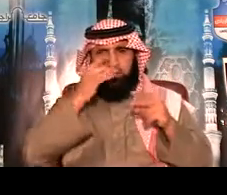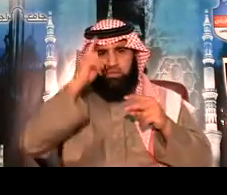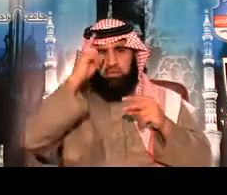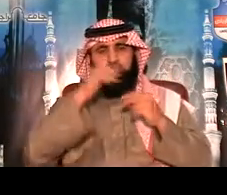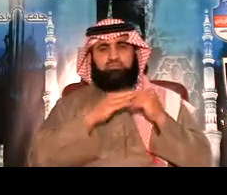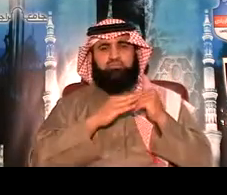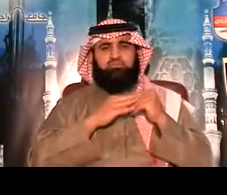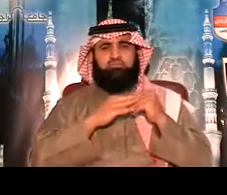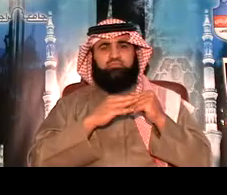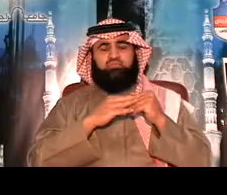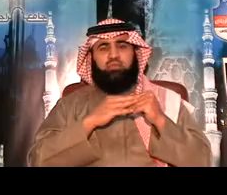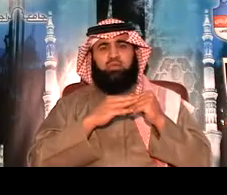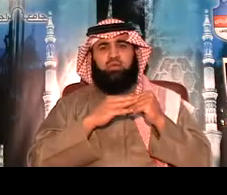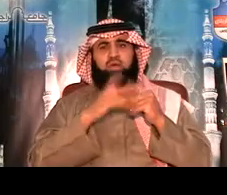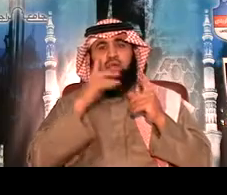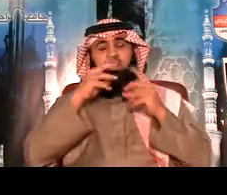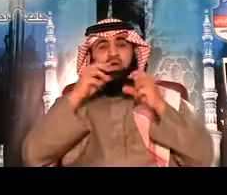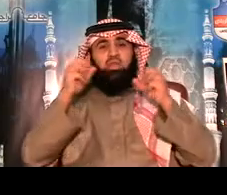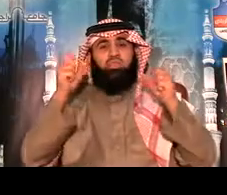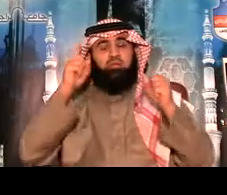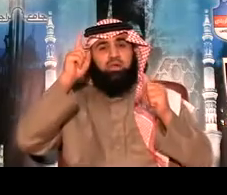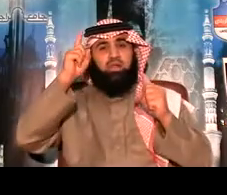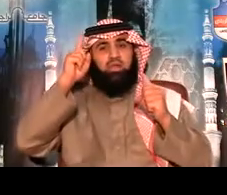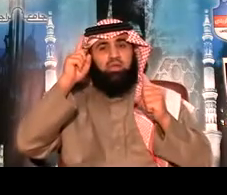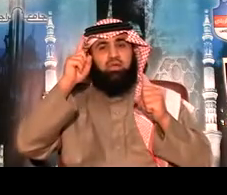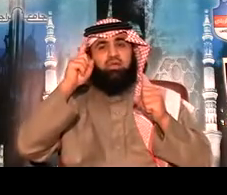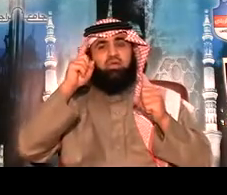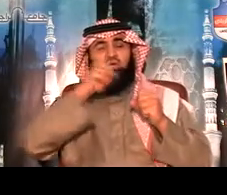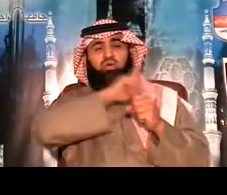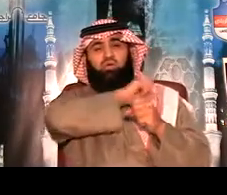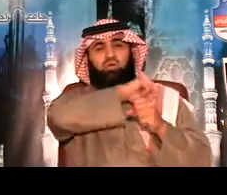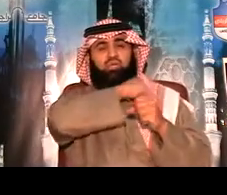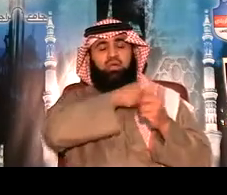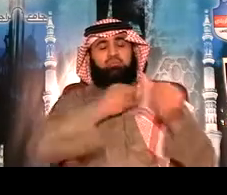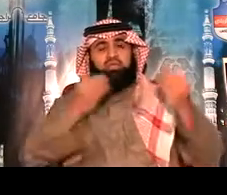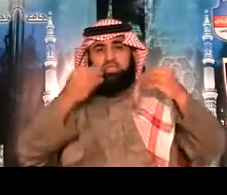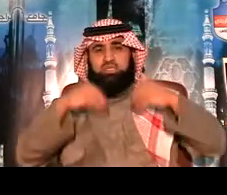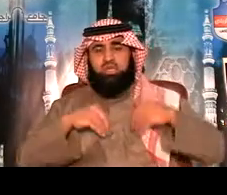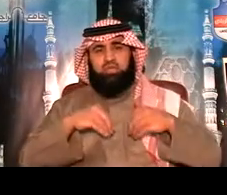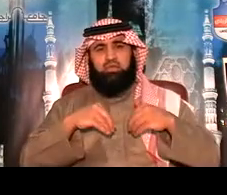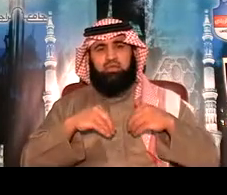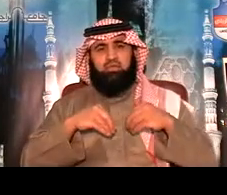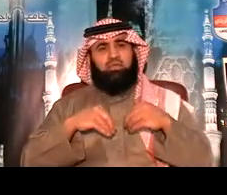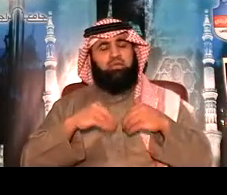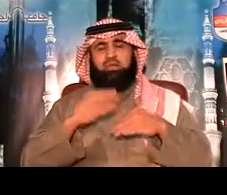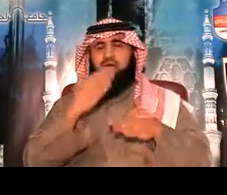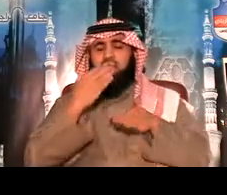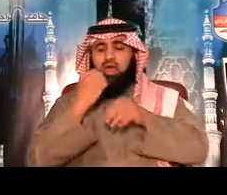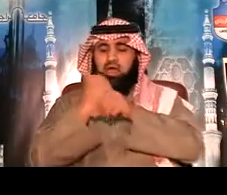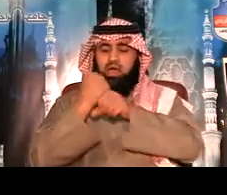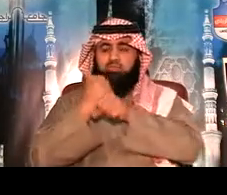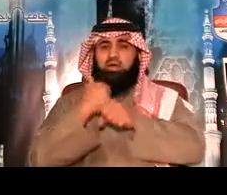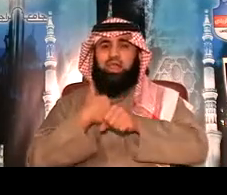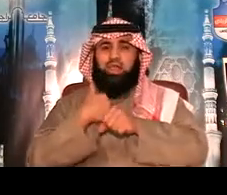فإن من أعظم الرياء إثما وأكبره جرما أن يعمد الإنسان إلى الأعمال الصالحة